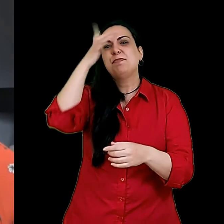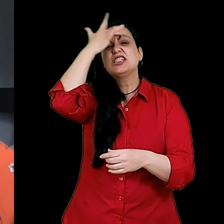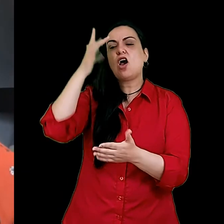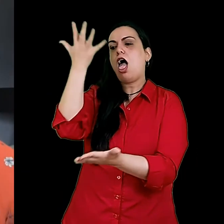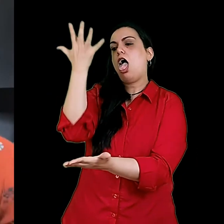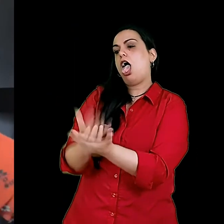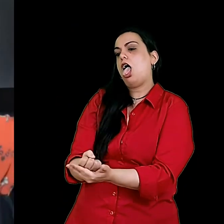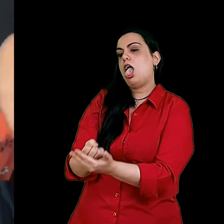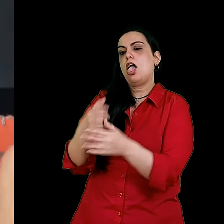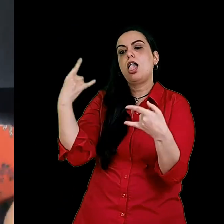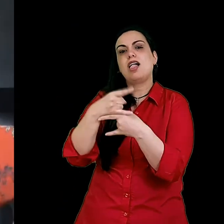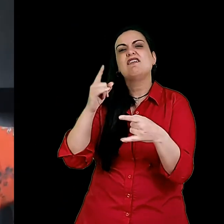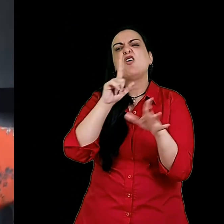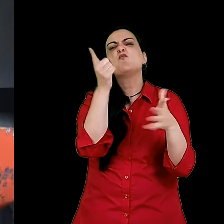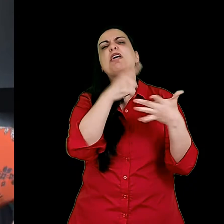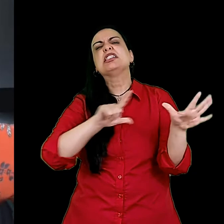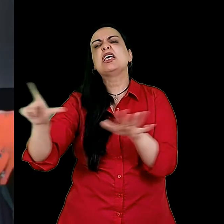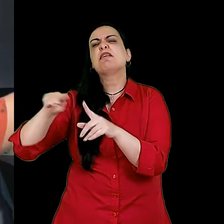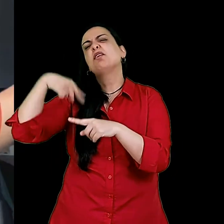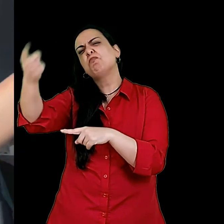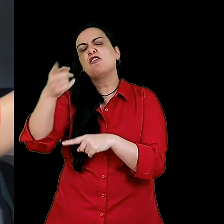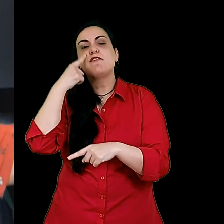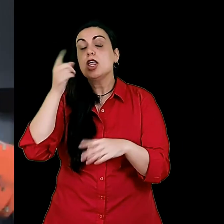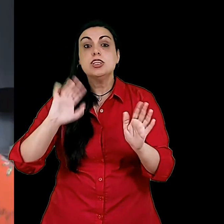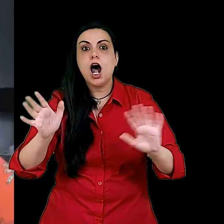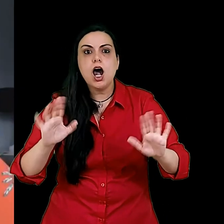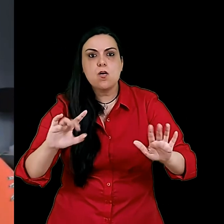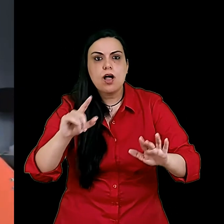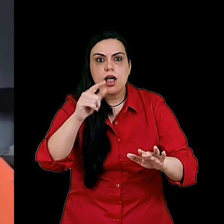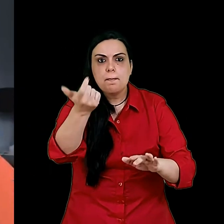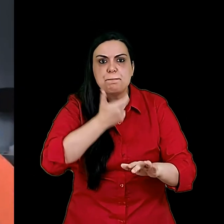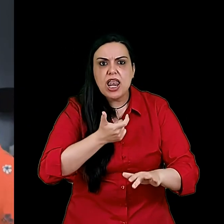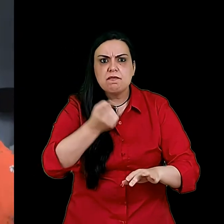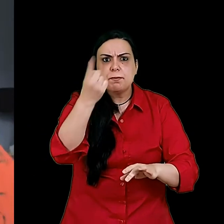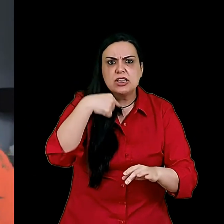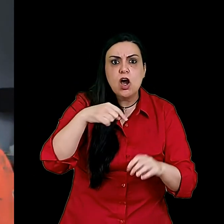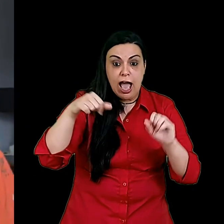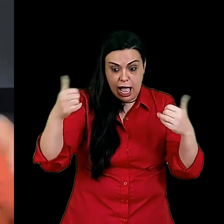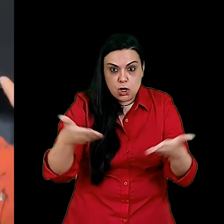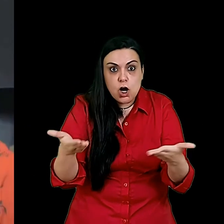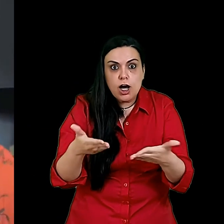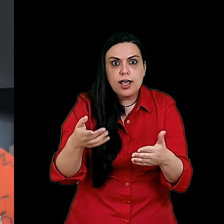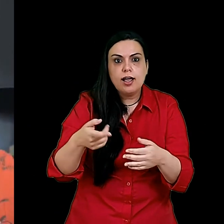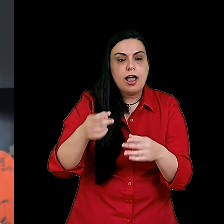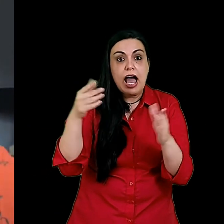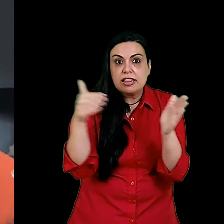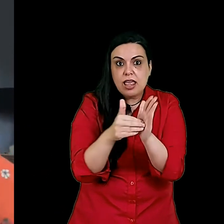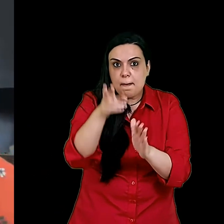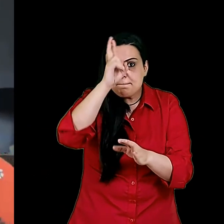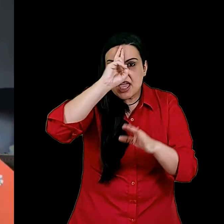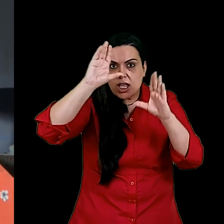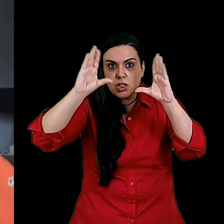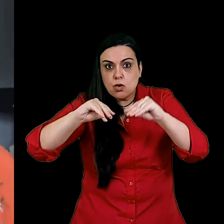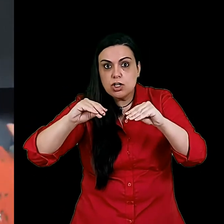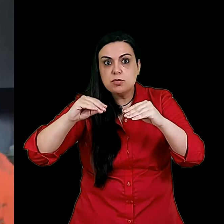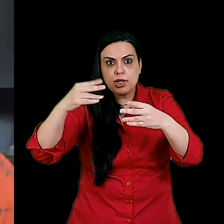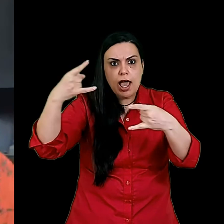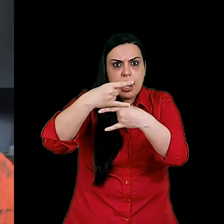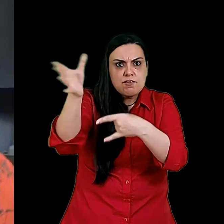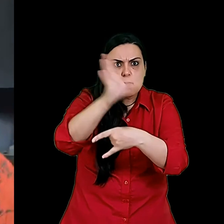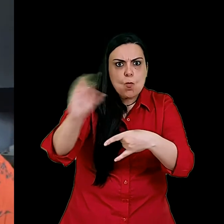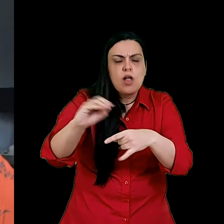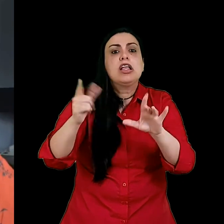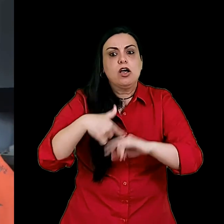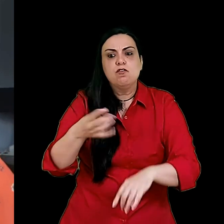obediência. Não é gente que vai baixar a live hoje para poder ver daqui a uma semana, não. É gente que tá ligado, não, eu tô debaixo de uma palavra. Qual é o comando? É ver